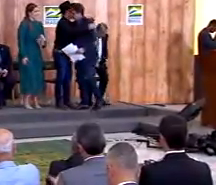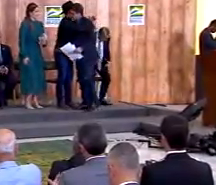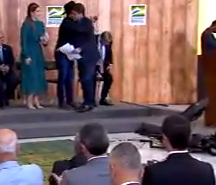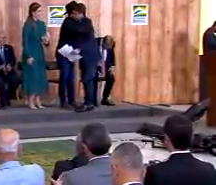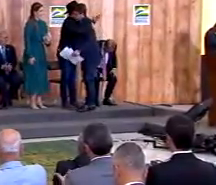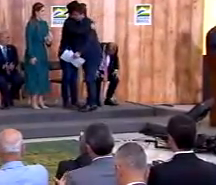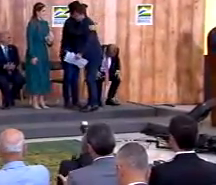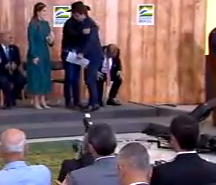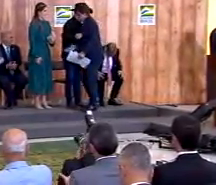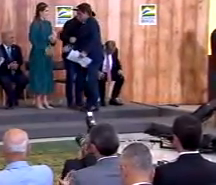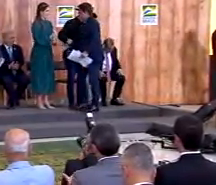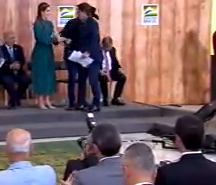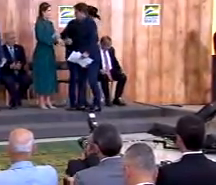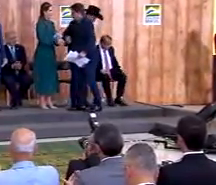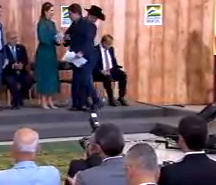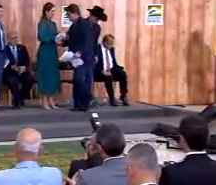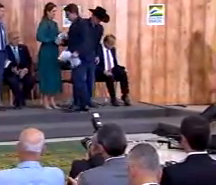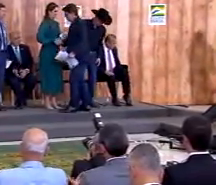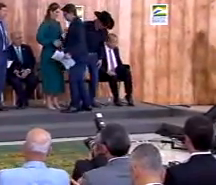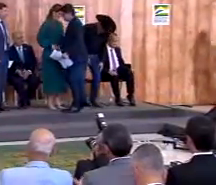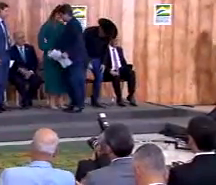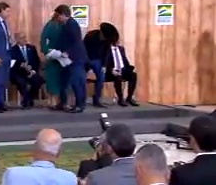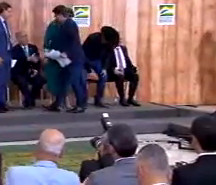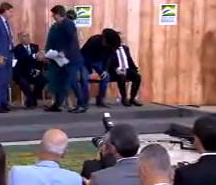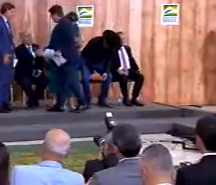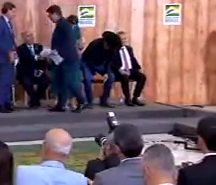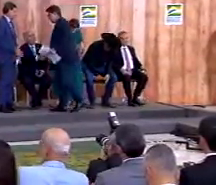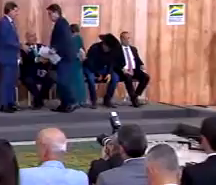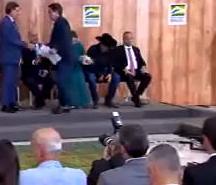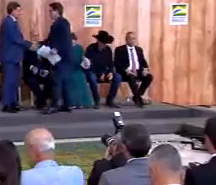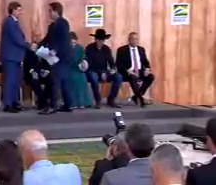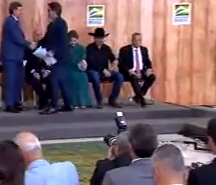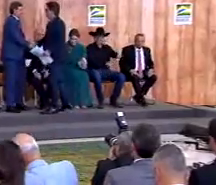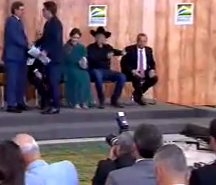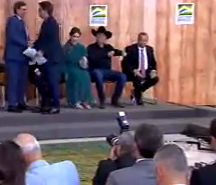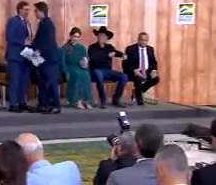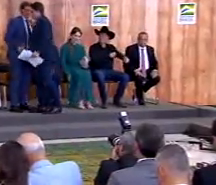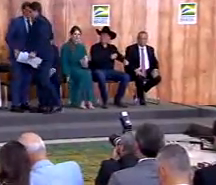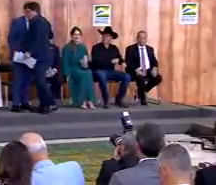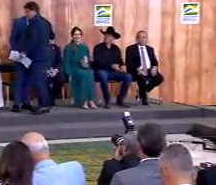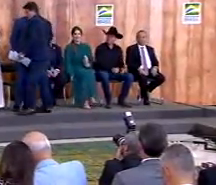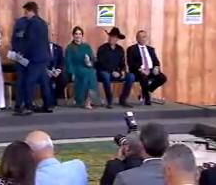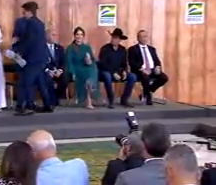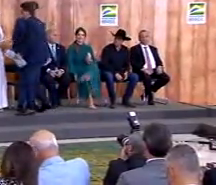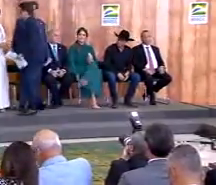E aí E aí